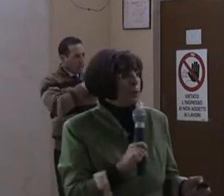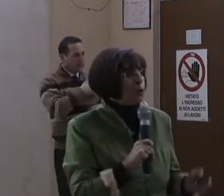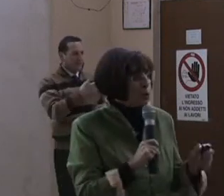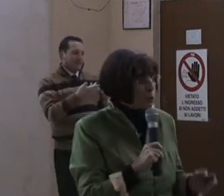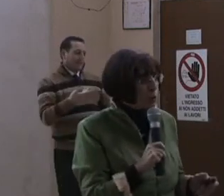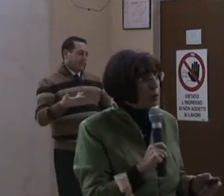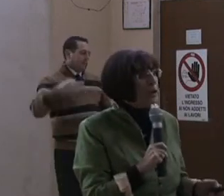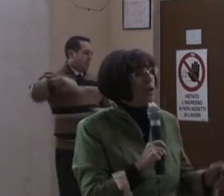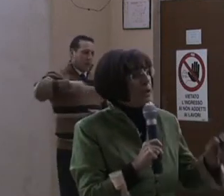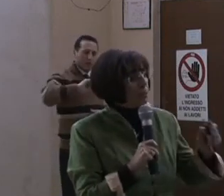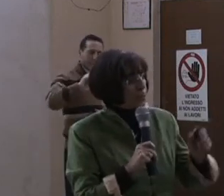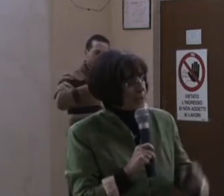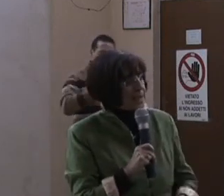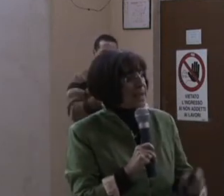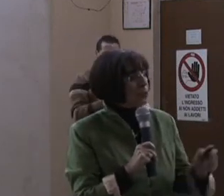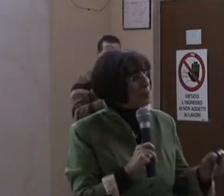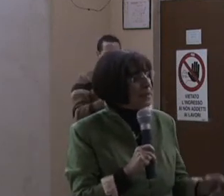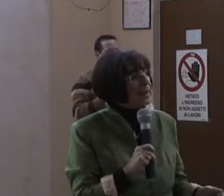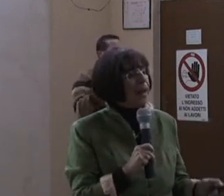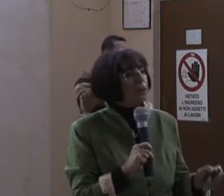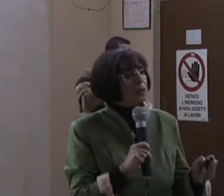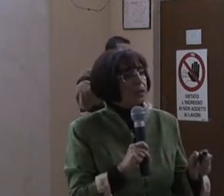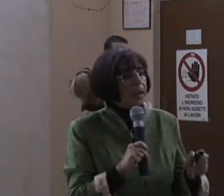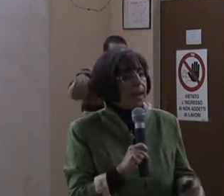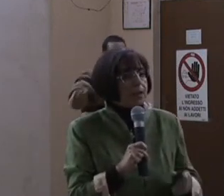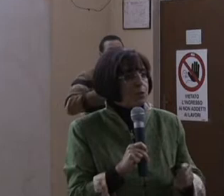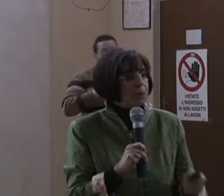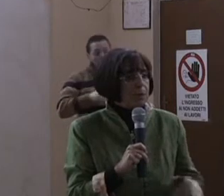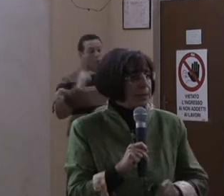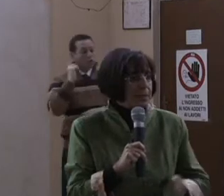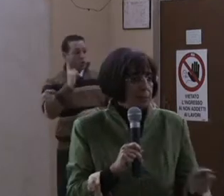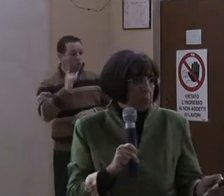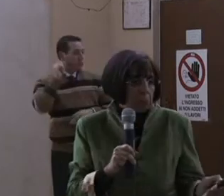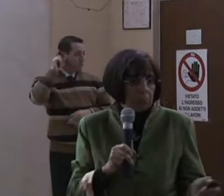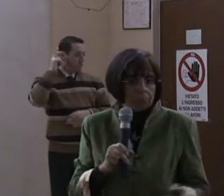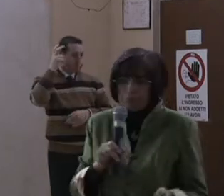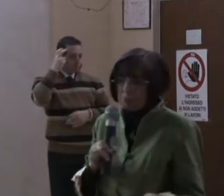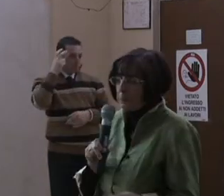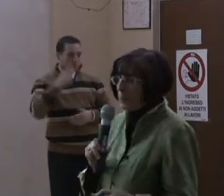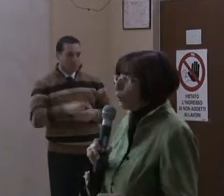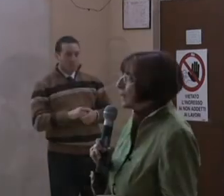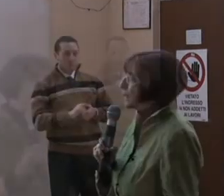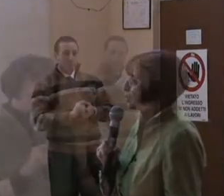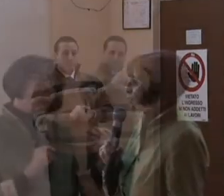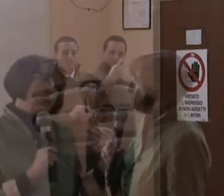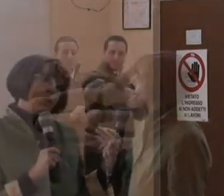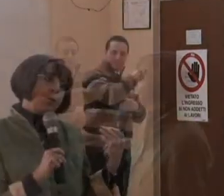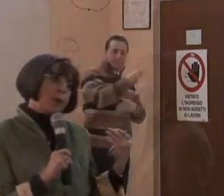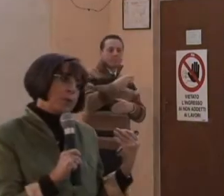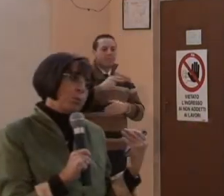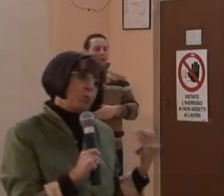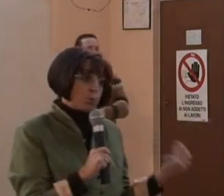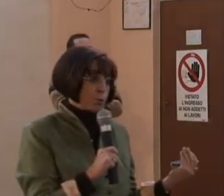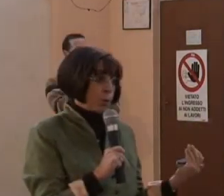di un bambino sordo, protesizzato, impiantato, è assolutamente non vantaggio, che tolgo